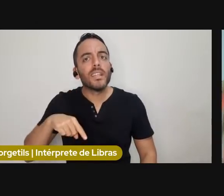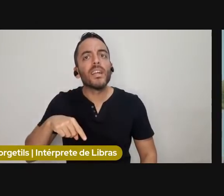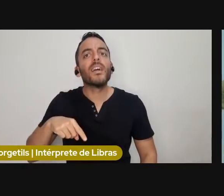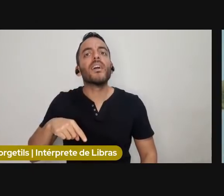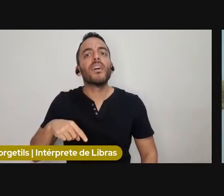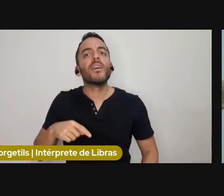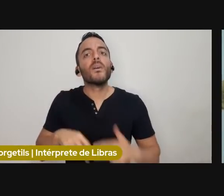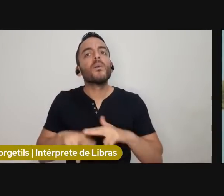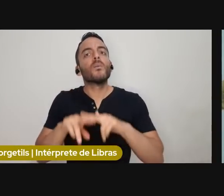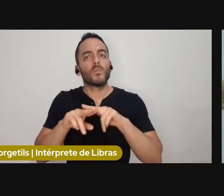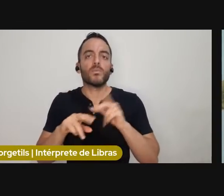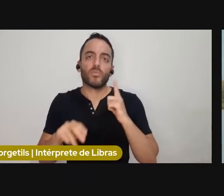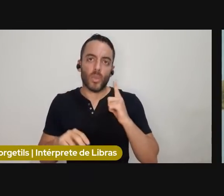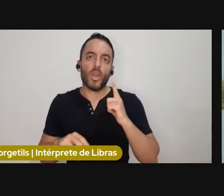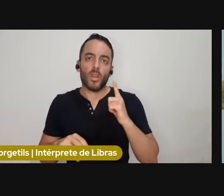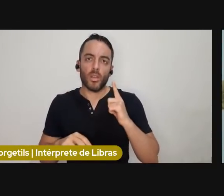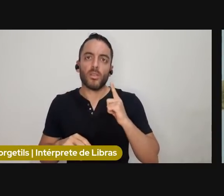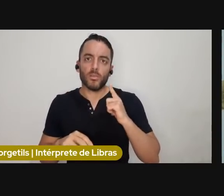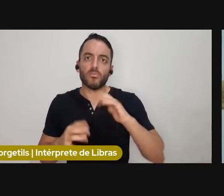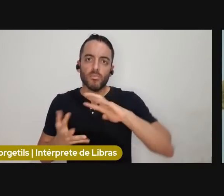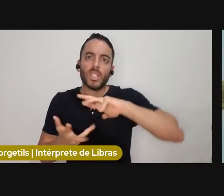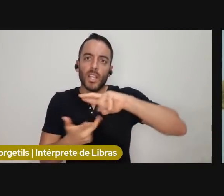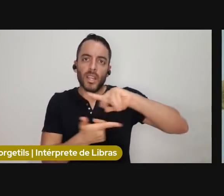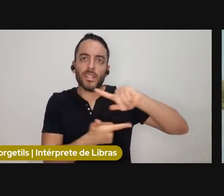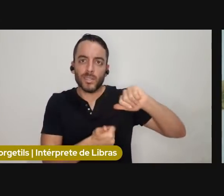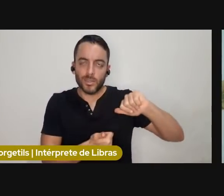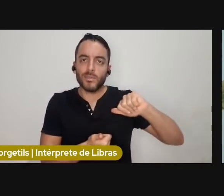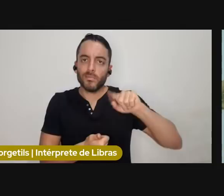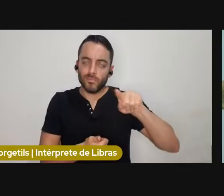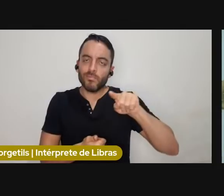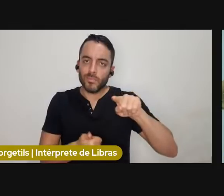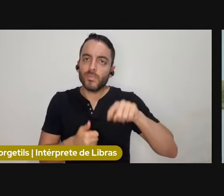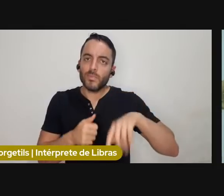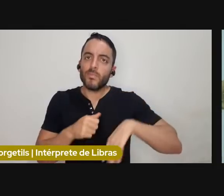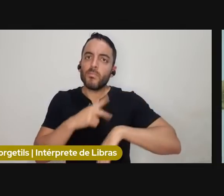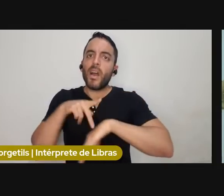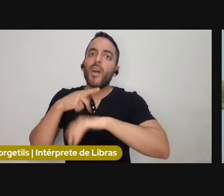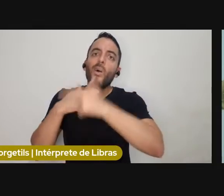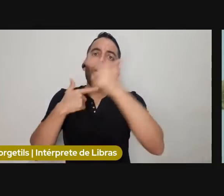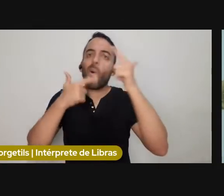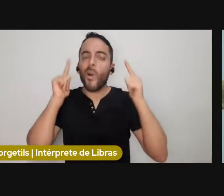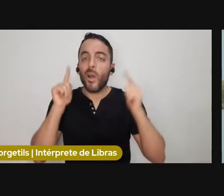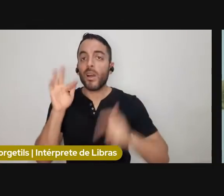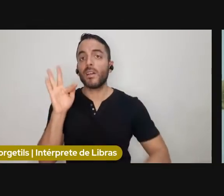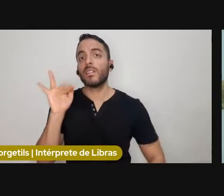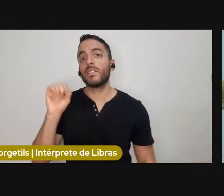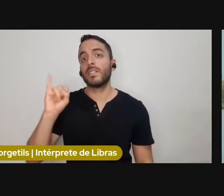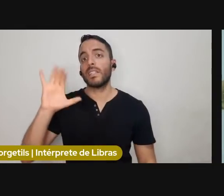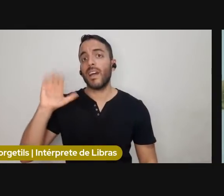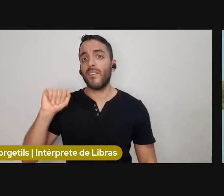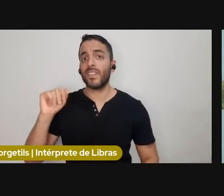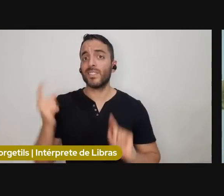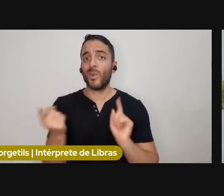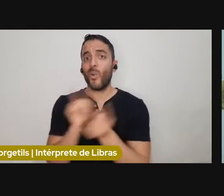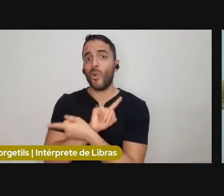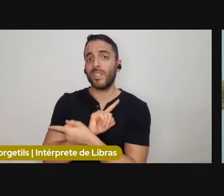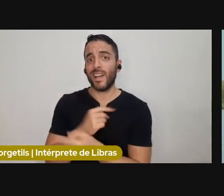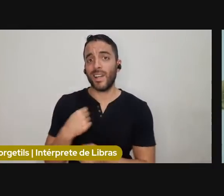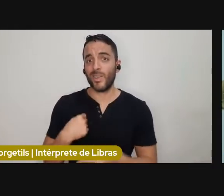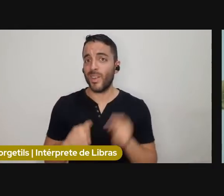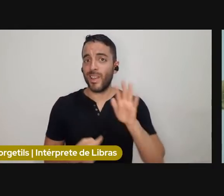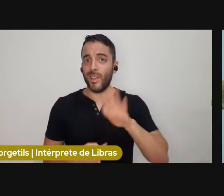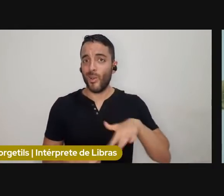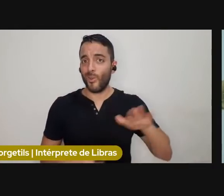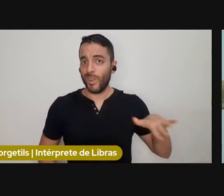e internacionalmente na física. E eu, o contrário. Eu, em criança, jamais, talvez a última opção da minha